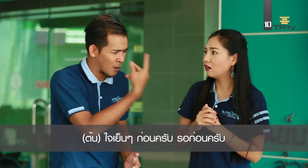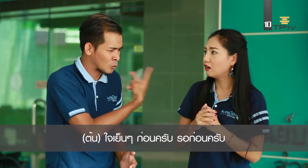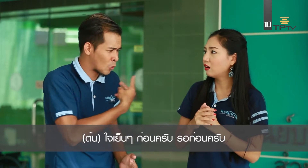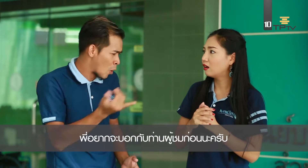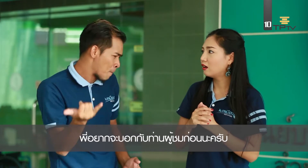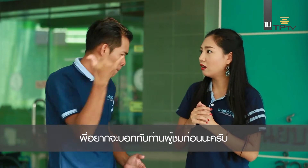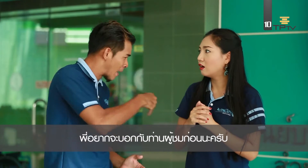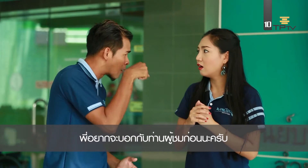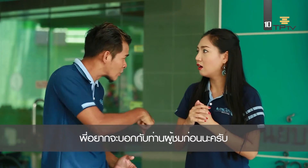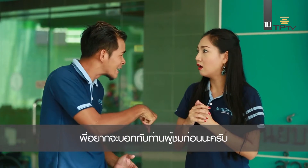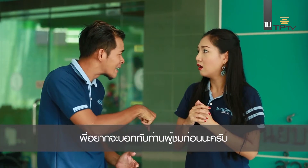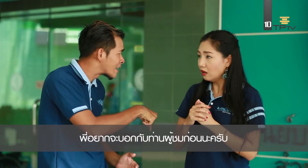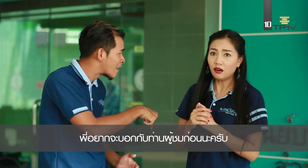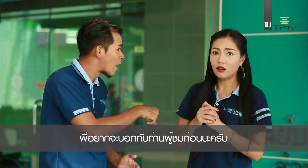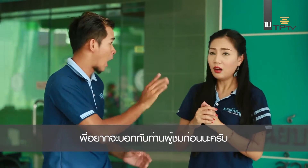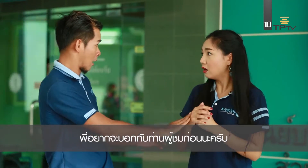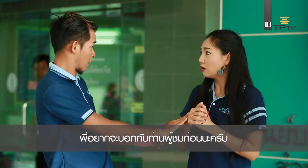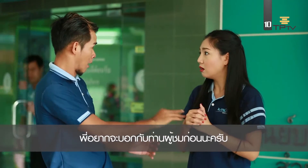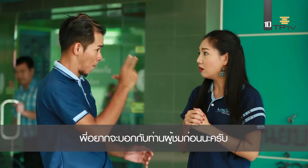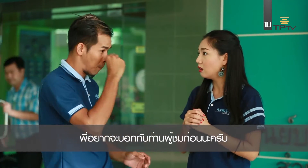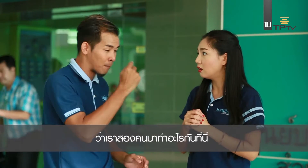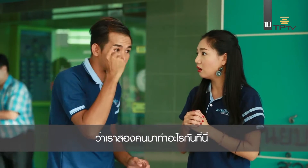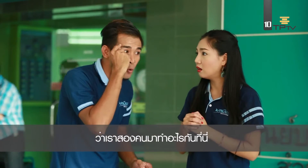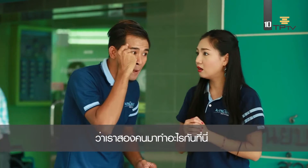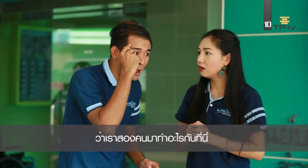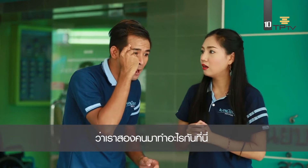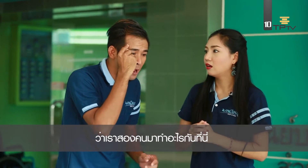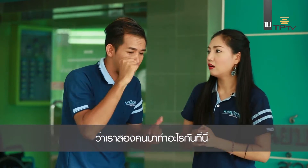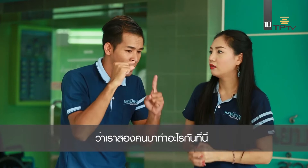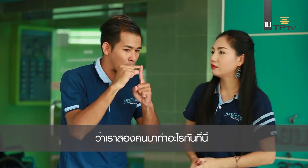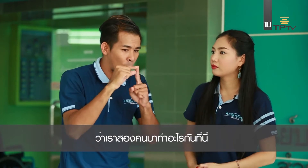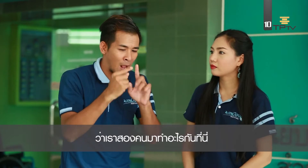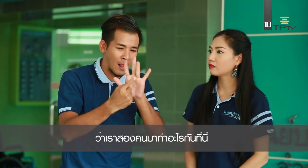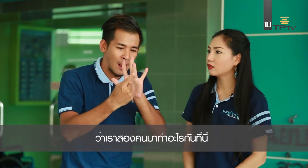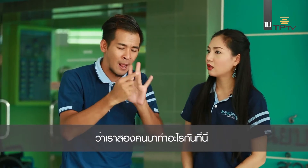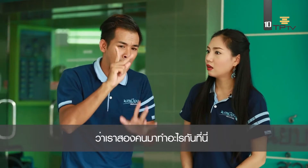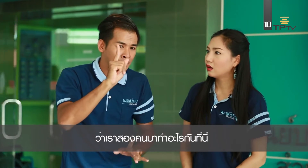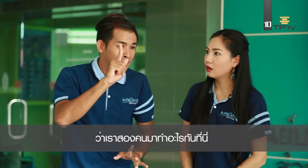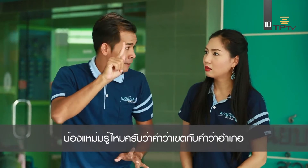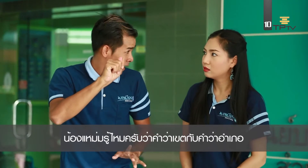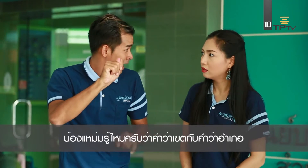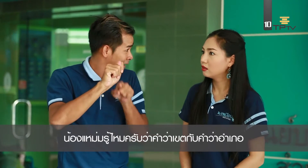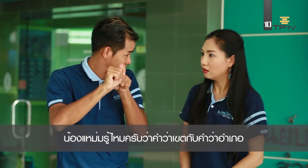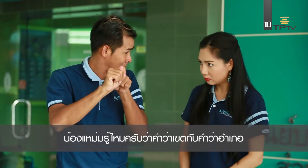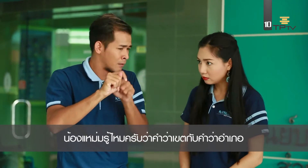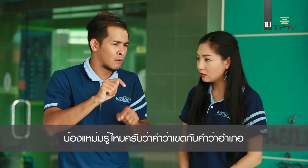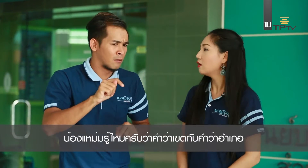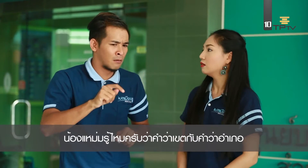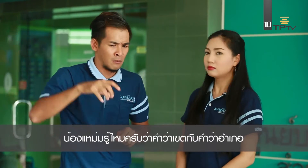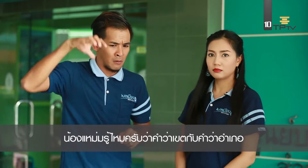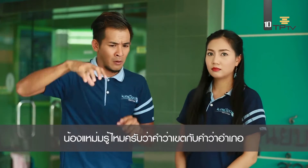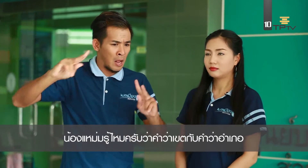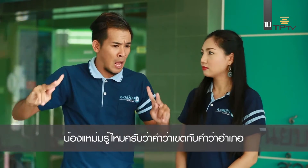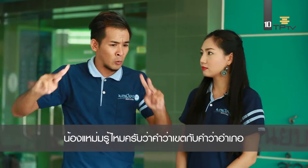ครับพี่อยากจะบอกกับท่านผู้ชมก่อนนะครับว่าเราสองคนมาทำอะไรกันที่นี่น้องแหม่มรู้ไหมครับว่